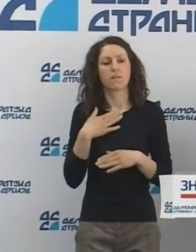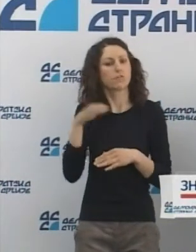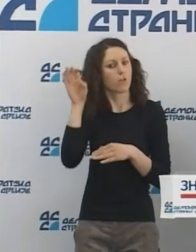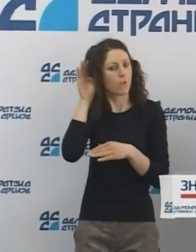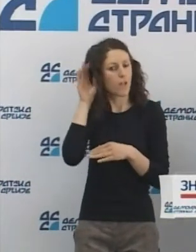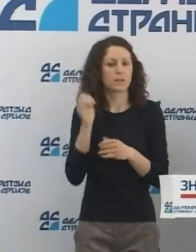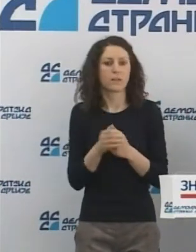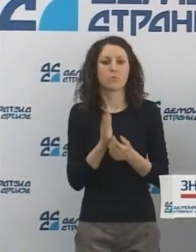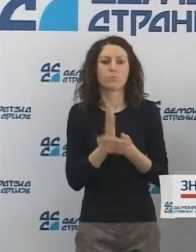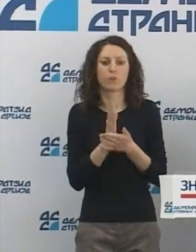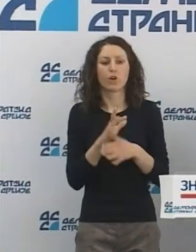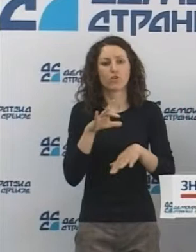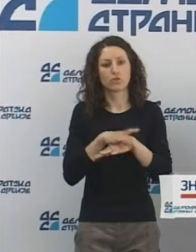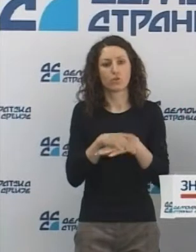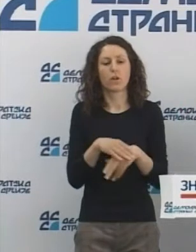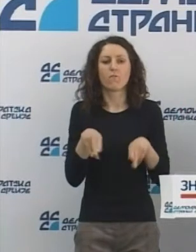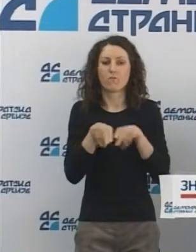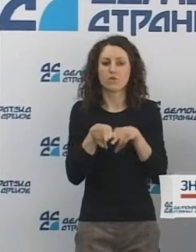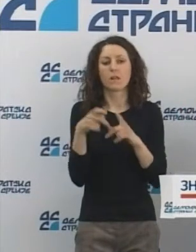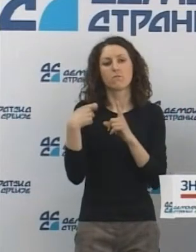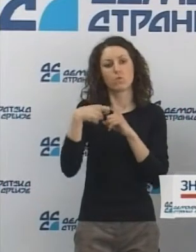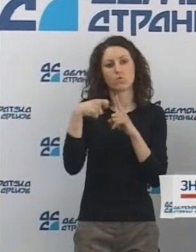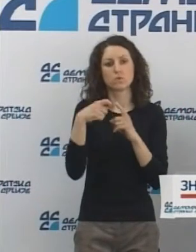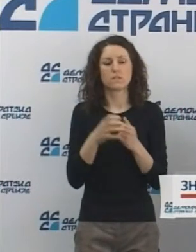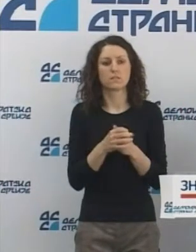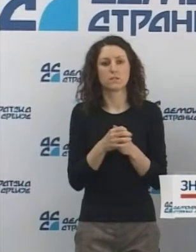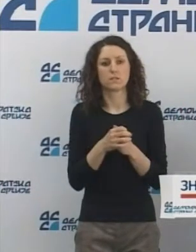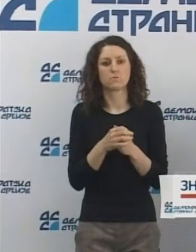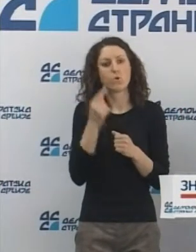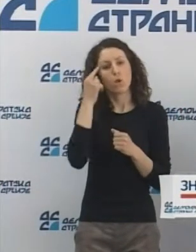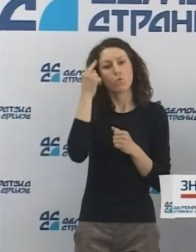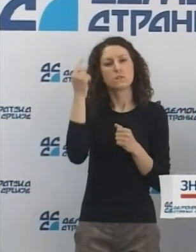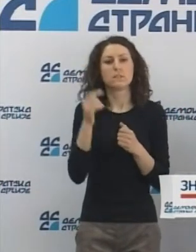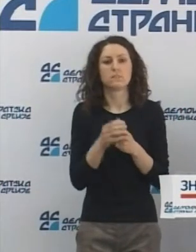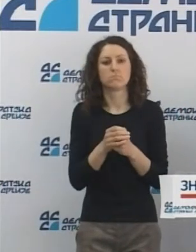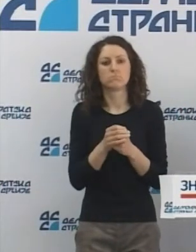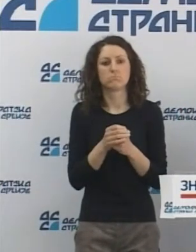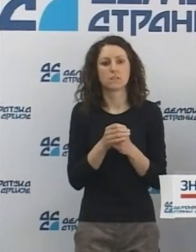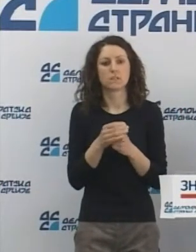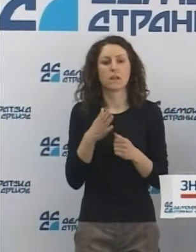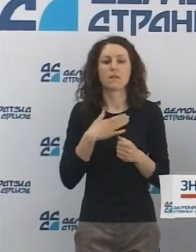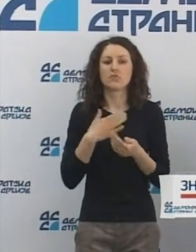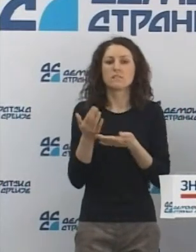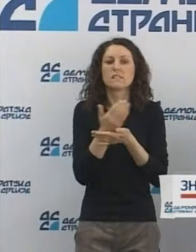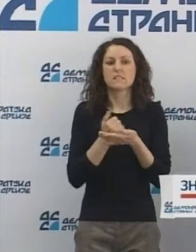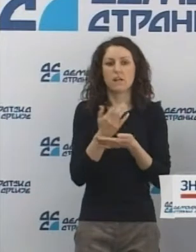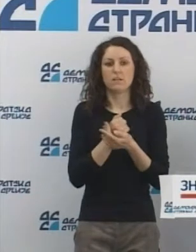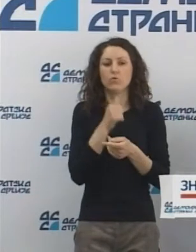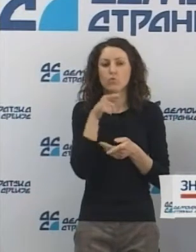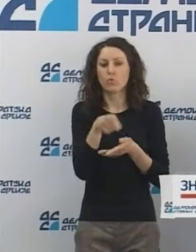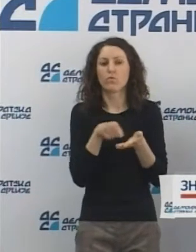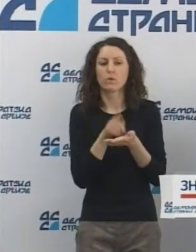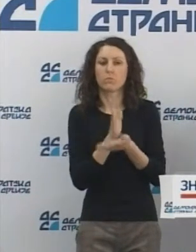vlade bio dr. Vojislav Koštunica. Podsetili smo se naših zarada koje su u to